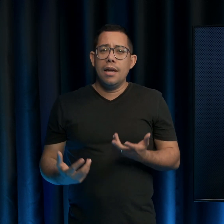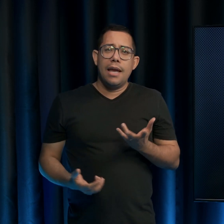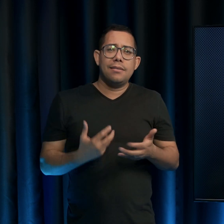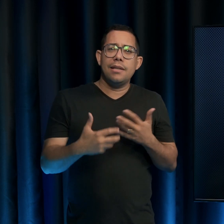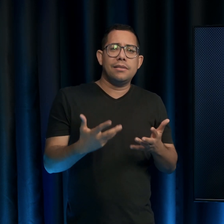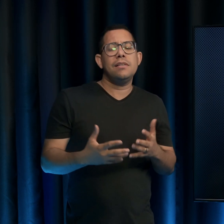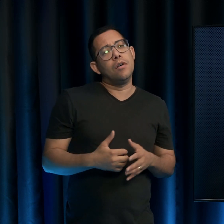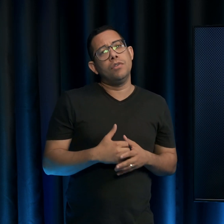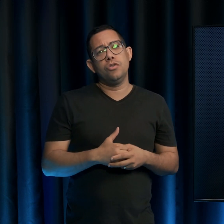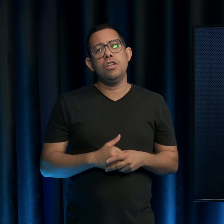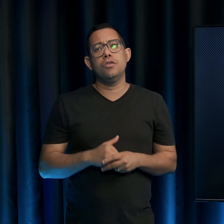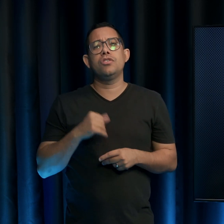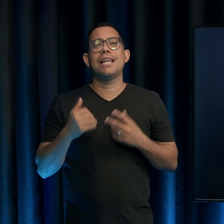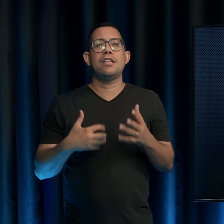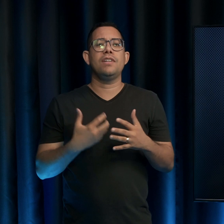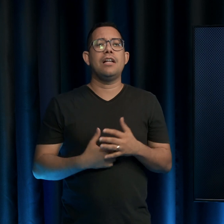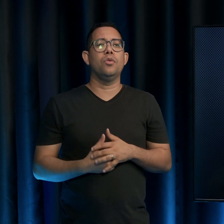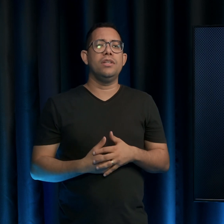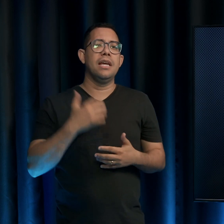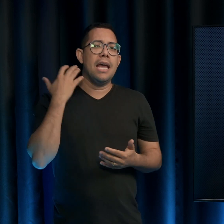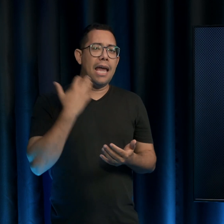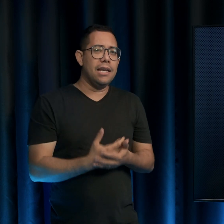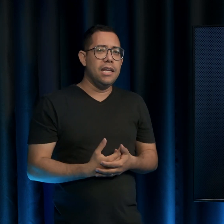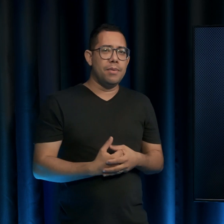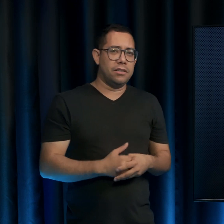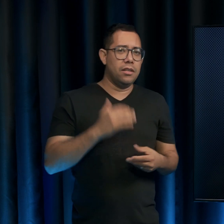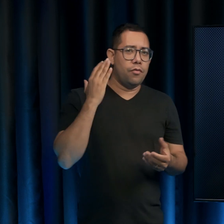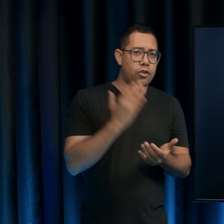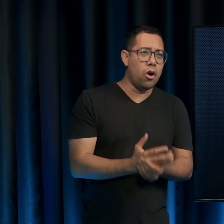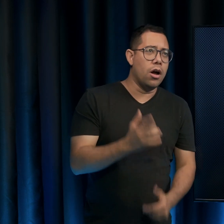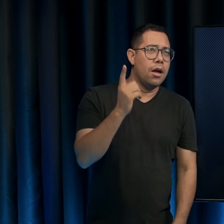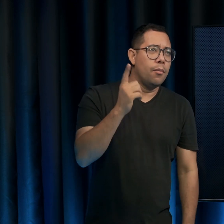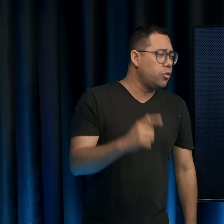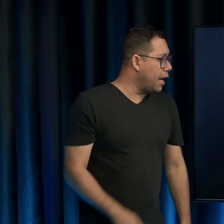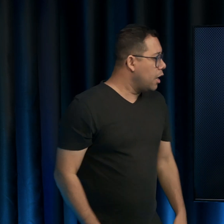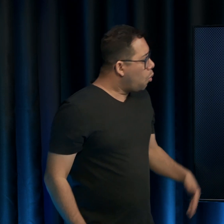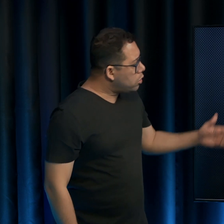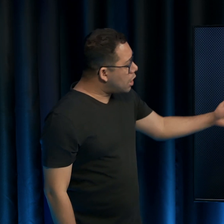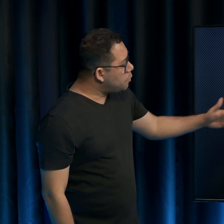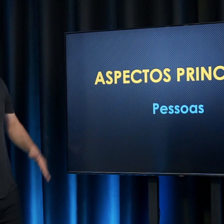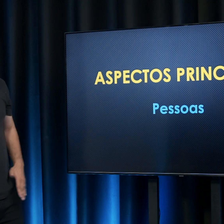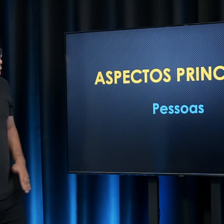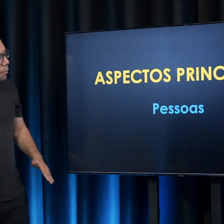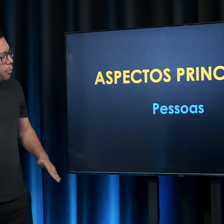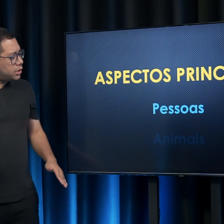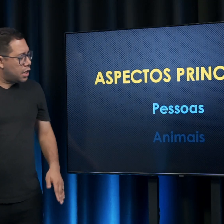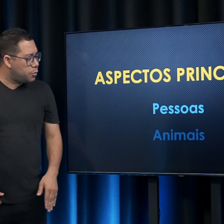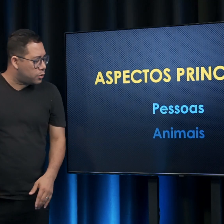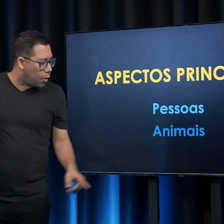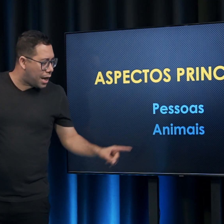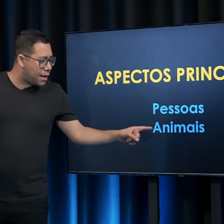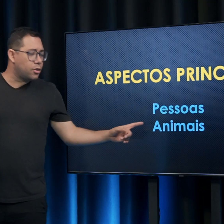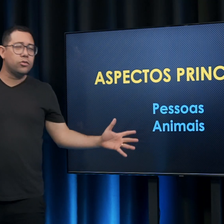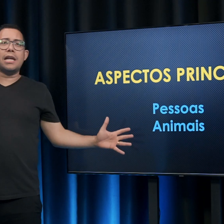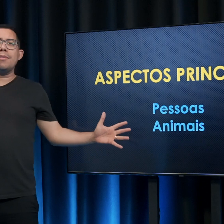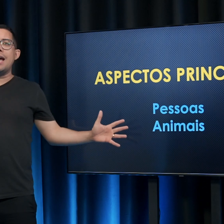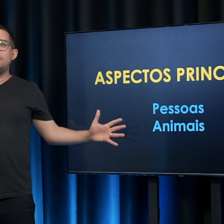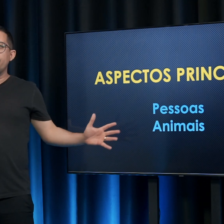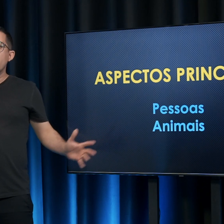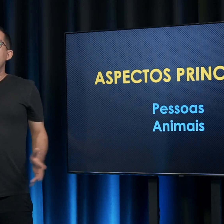Essa descrição você utiliza os classificadores em Libras. Fechou? Muito bem. Outro aspecto importante, pessoal, é a questão dos animais. Então,